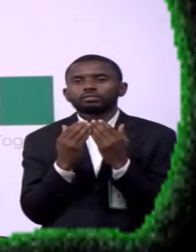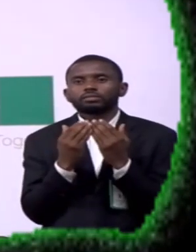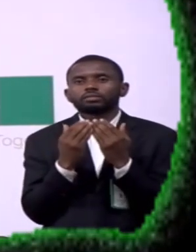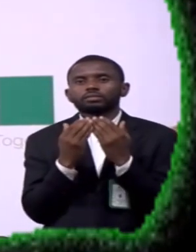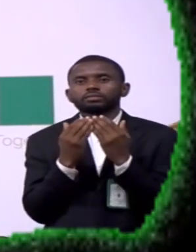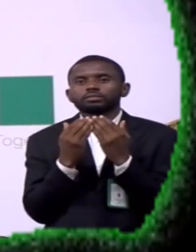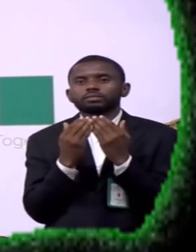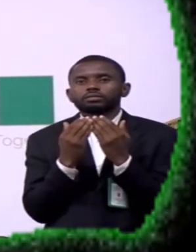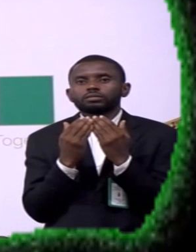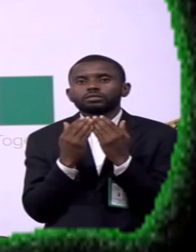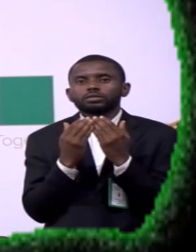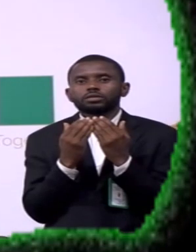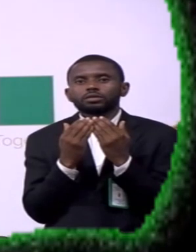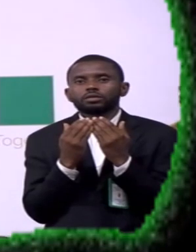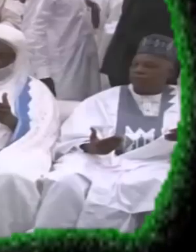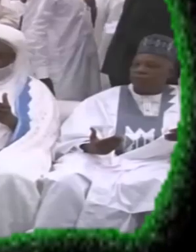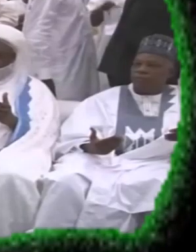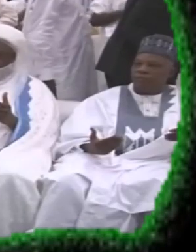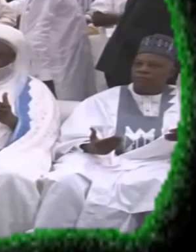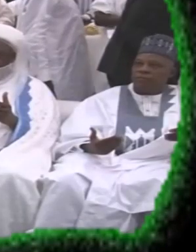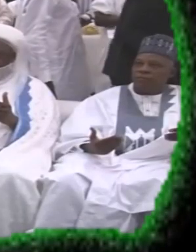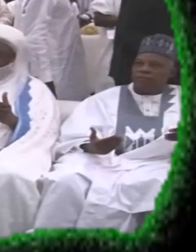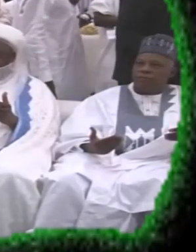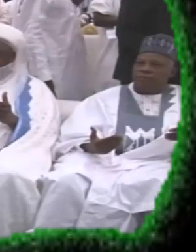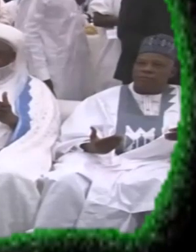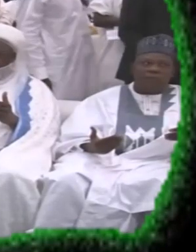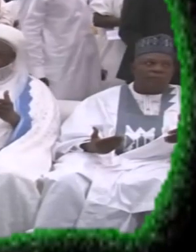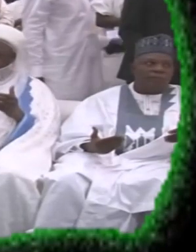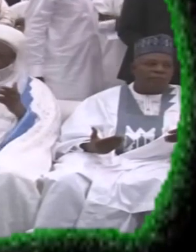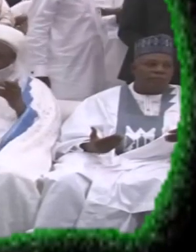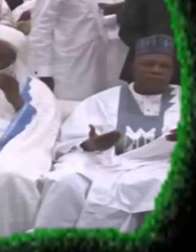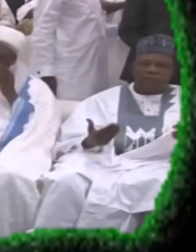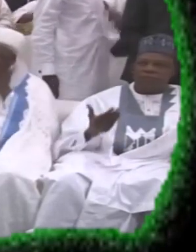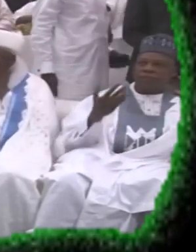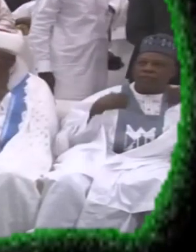العزة عما يصفون وسلام على المرسلين والحمد لله رب العالمين.